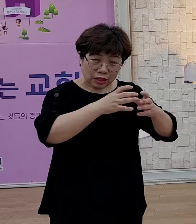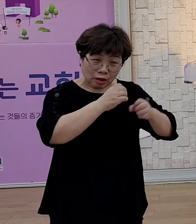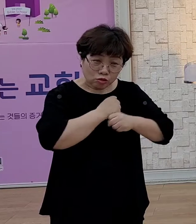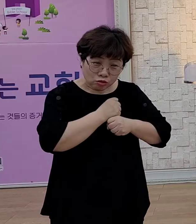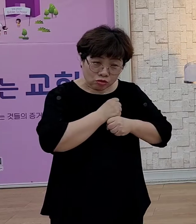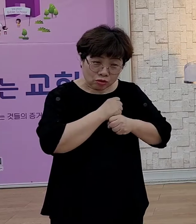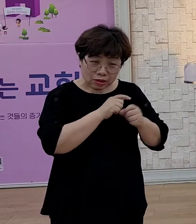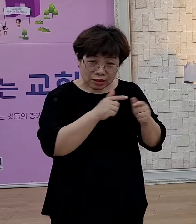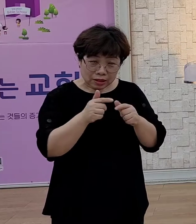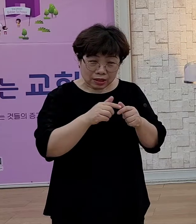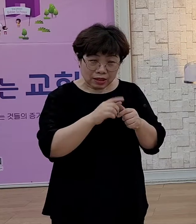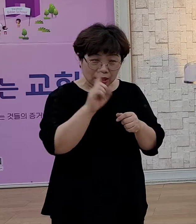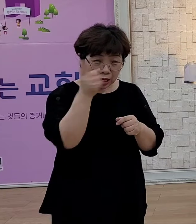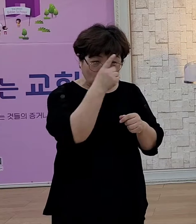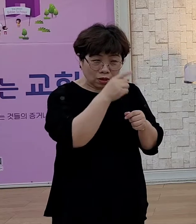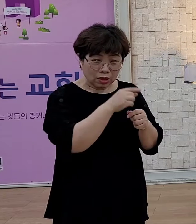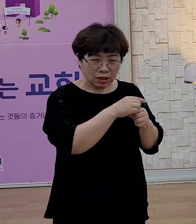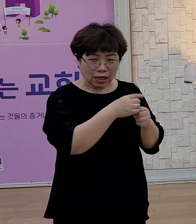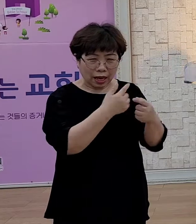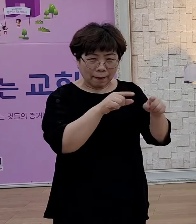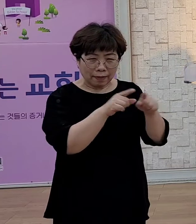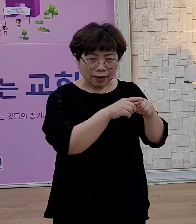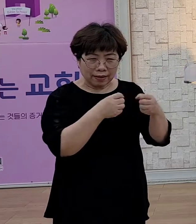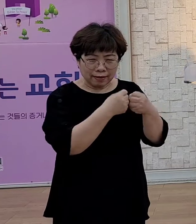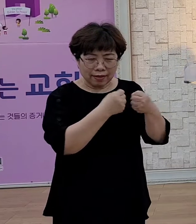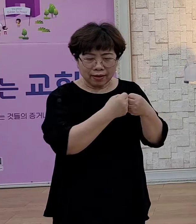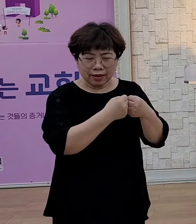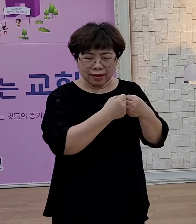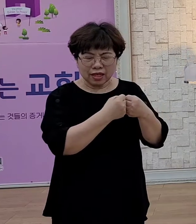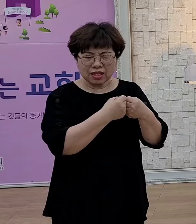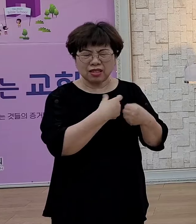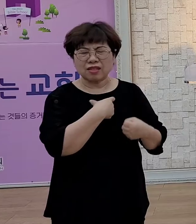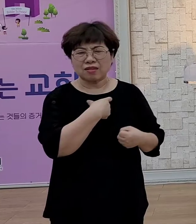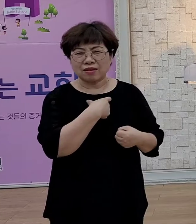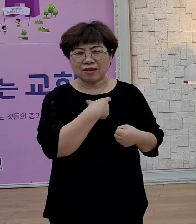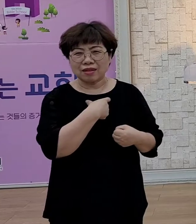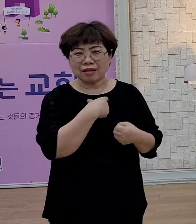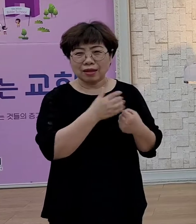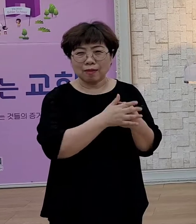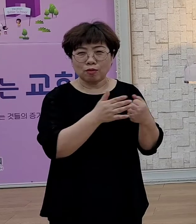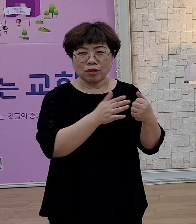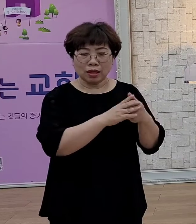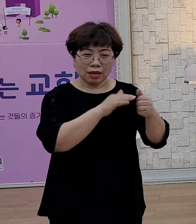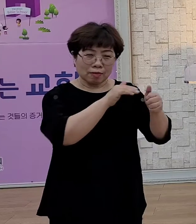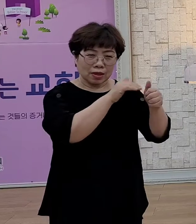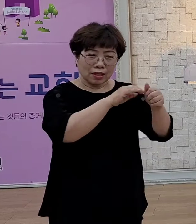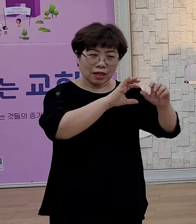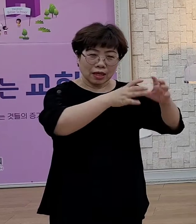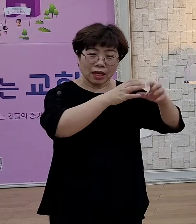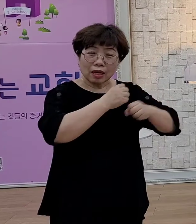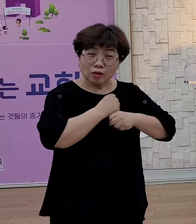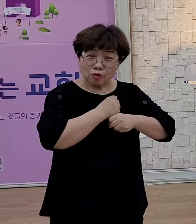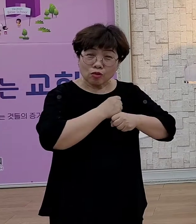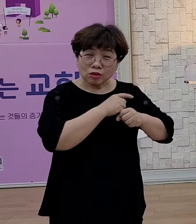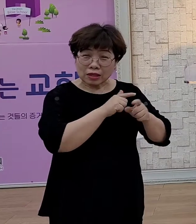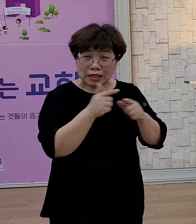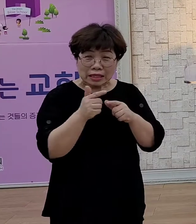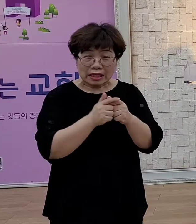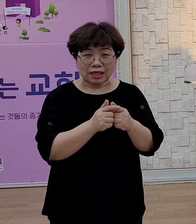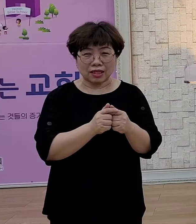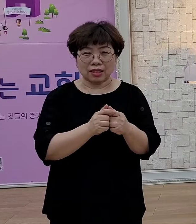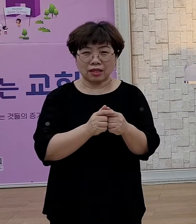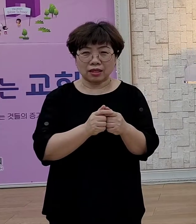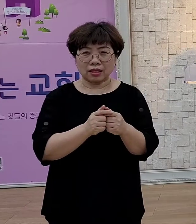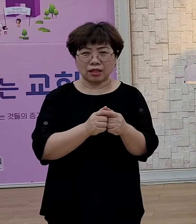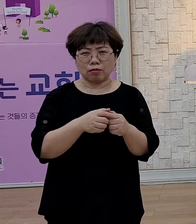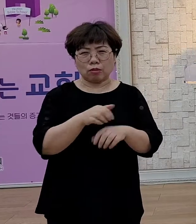내버려 두다가 우리 잘못되는 거 아니냐, 자꾸 이런 막 말이 블레셋 장수들에게서 나오는 거예요. 듣다 못한 그